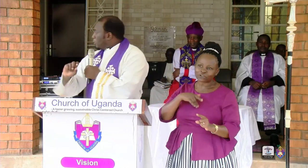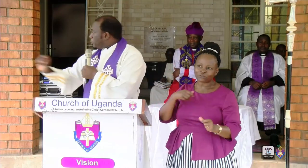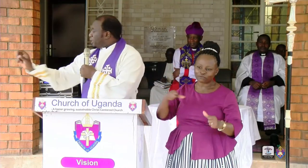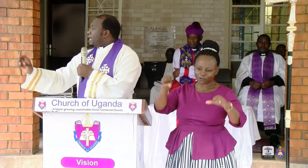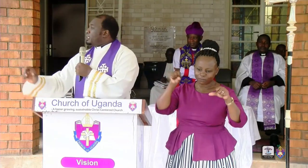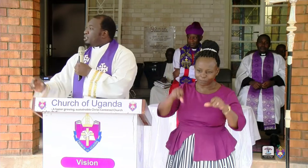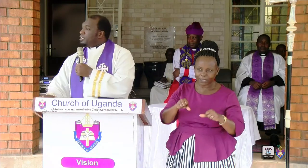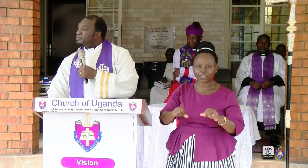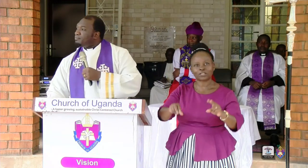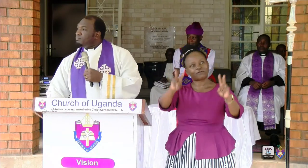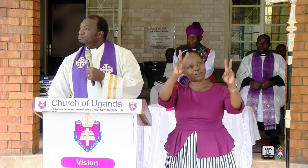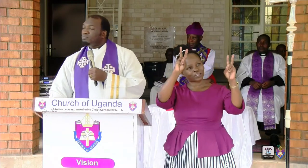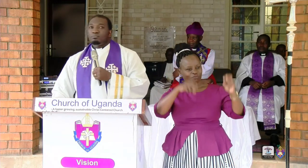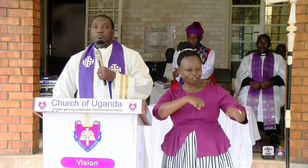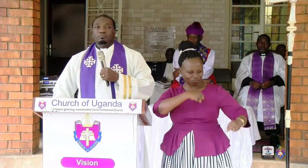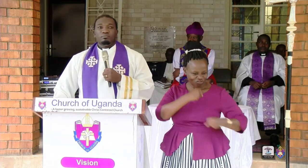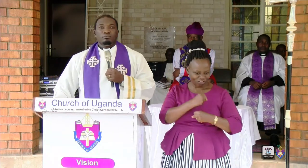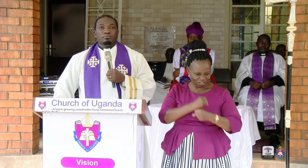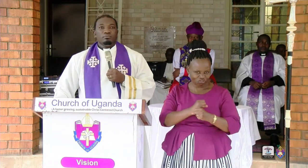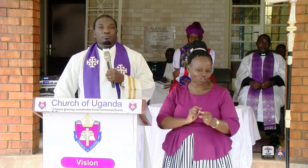nefuuka topiki ya njiri.